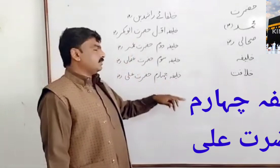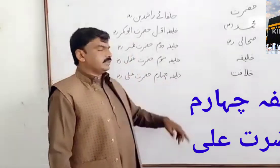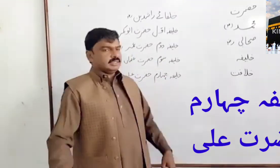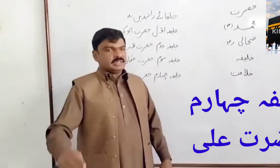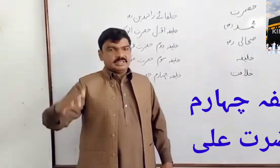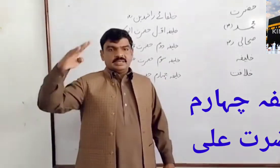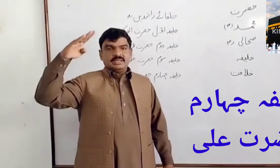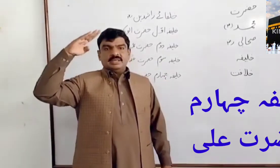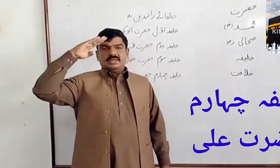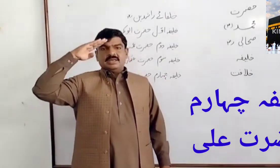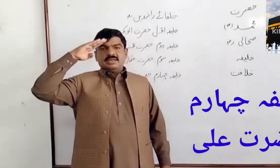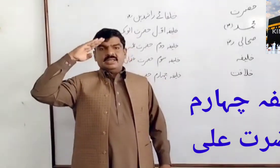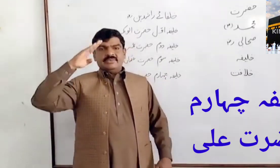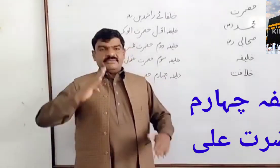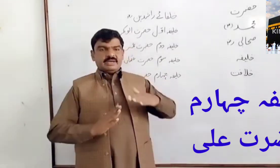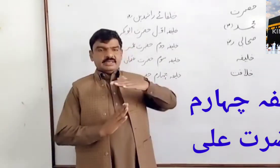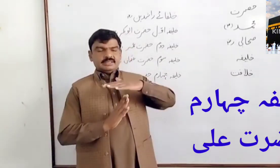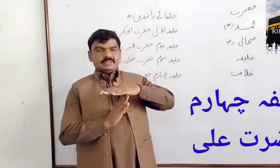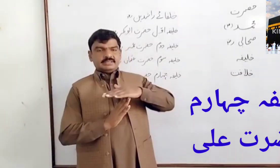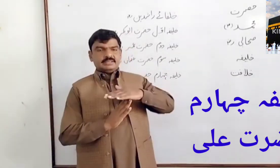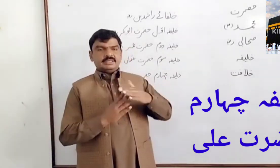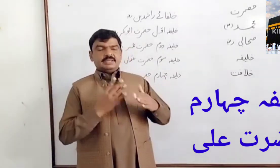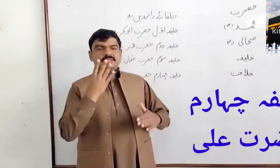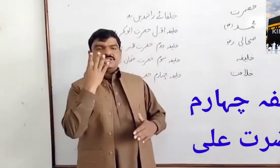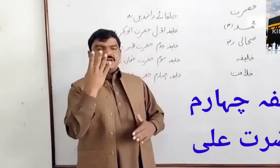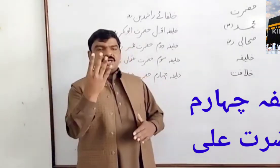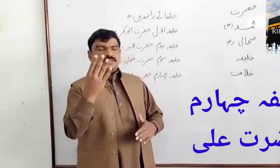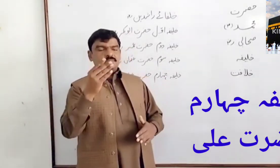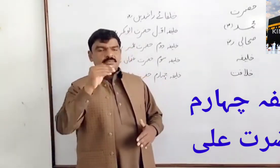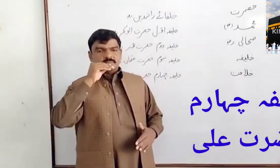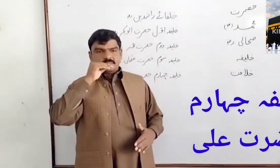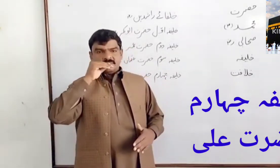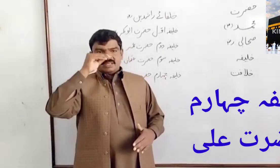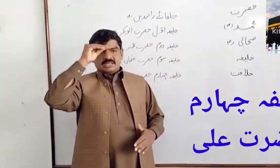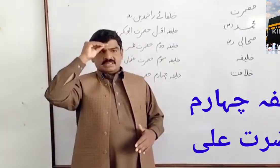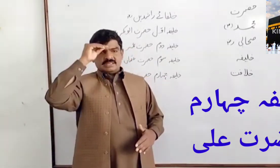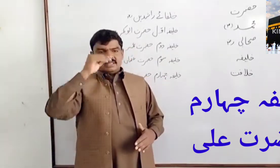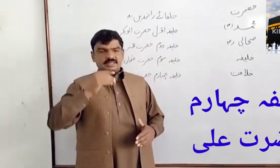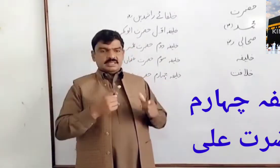ताला, खलीफा चहारम